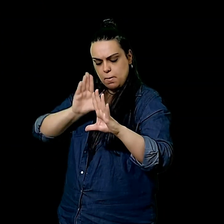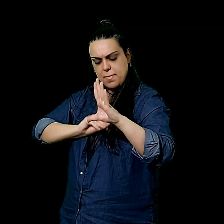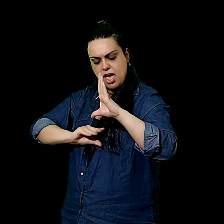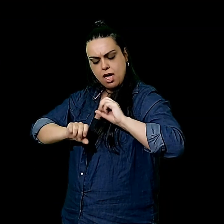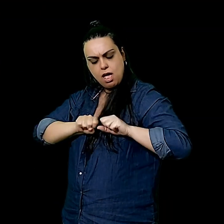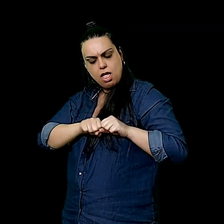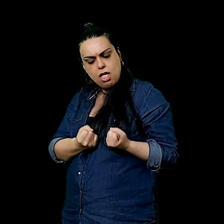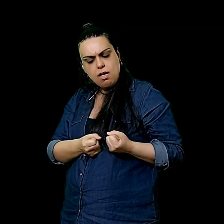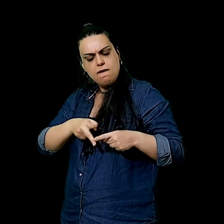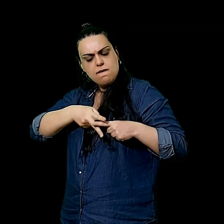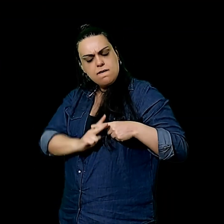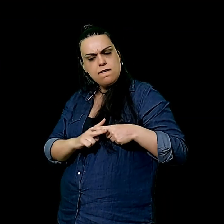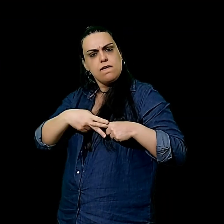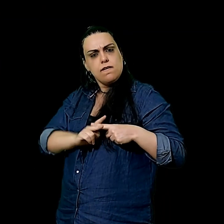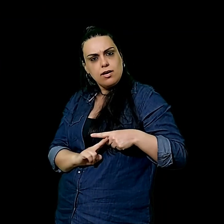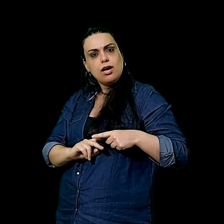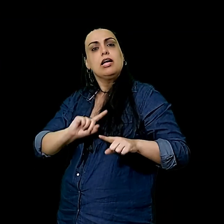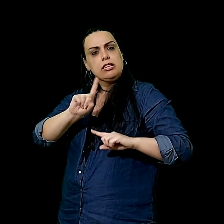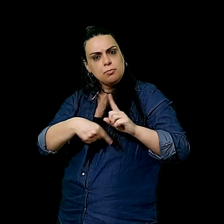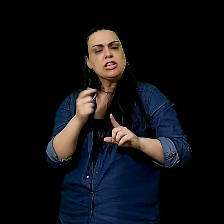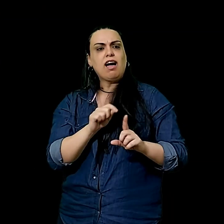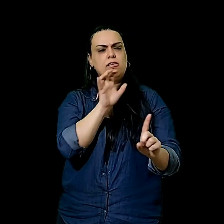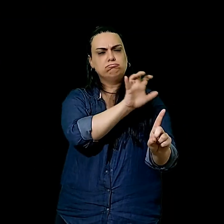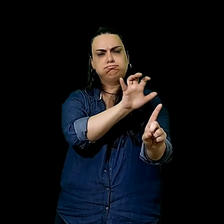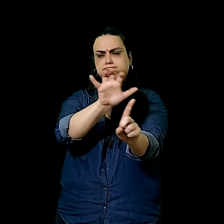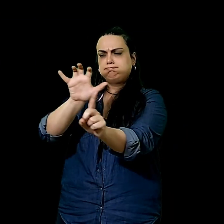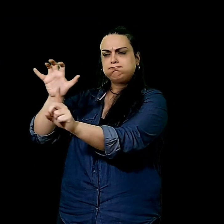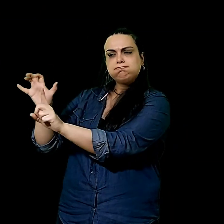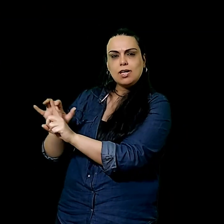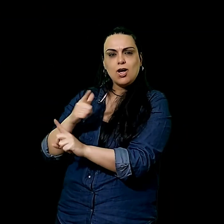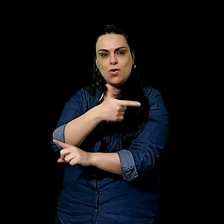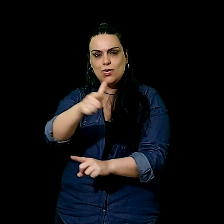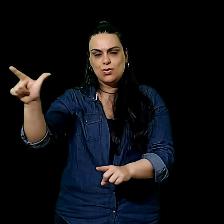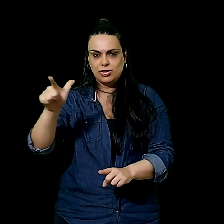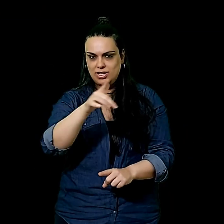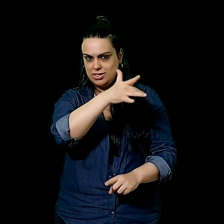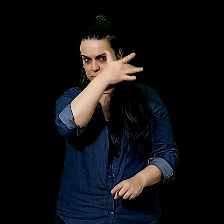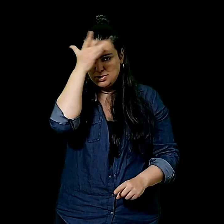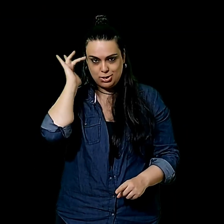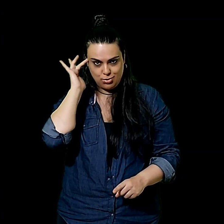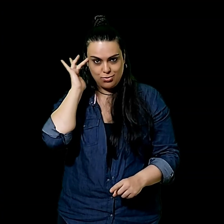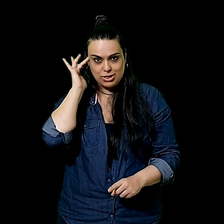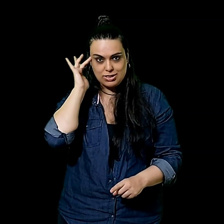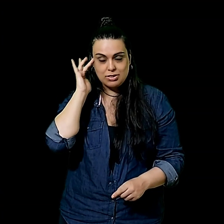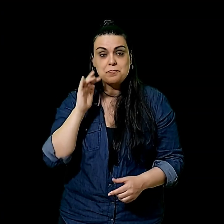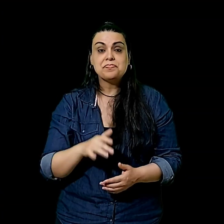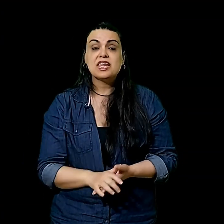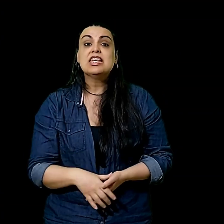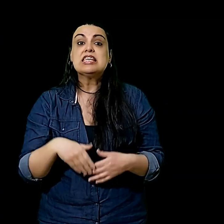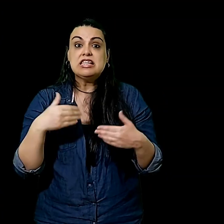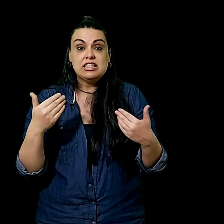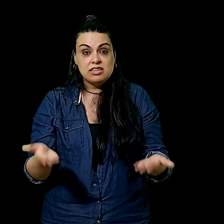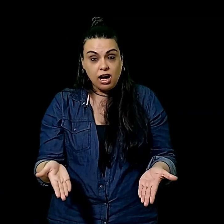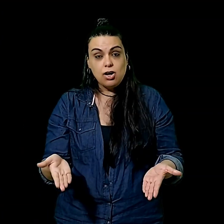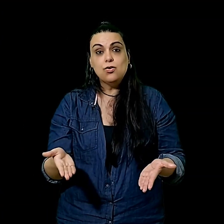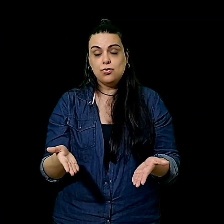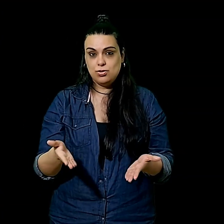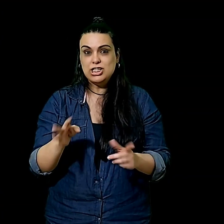vida para atrair outras pessoas. Em 2 Timóteo capítulo 1, verso de número 6, a gente vê Paulo